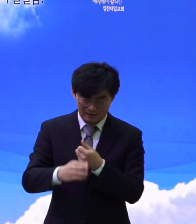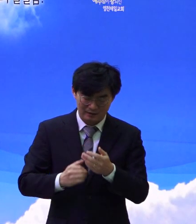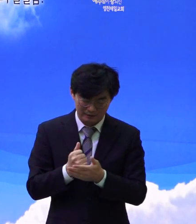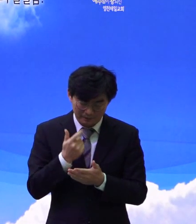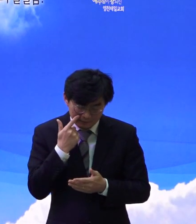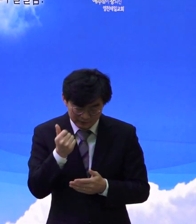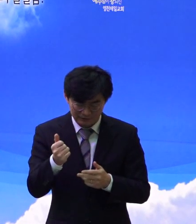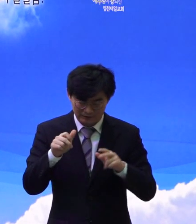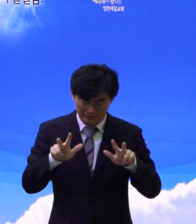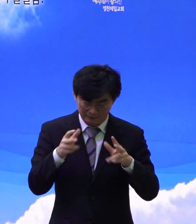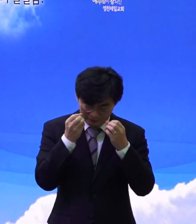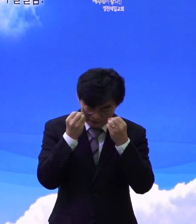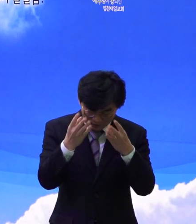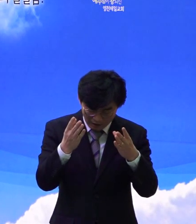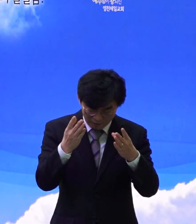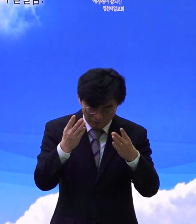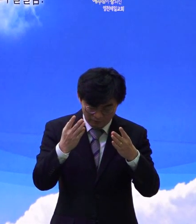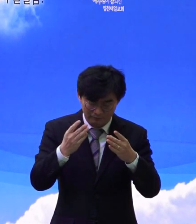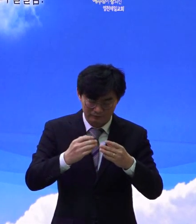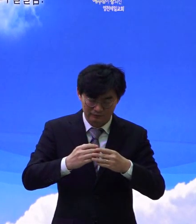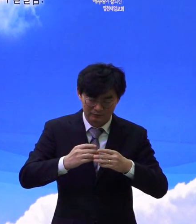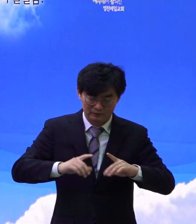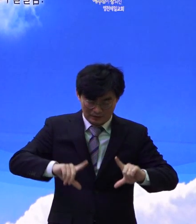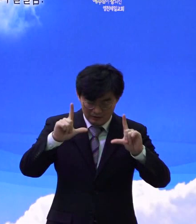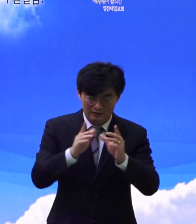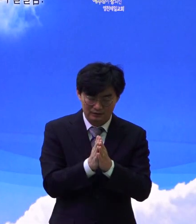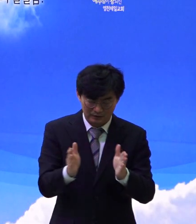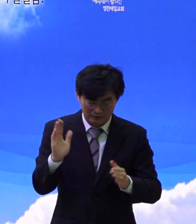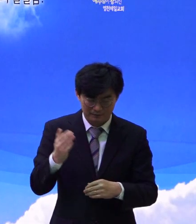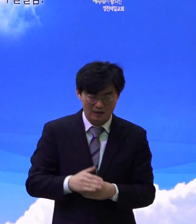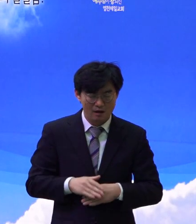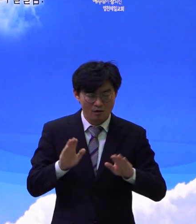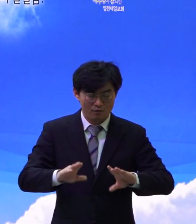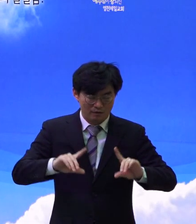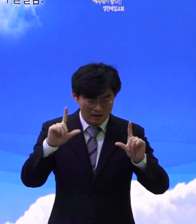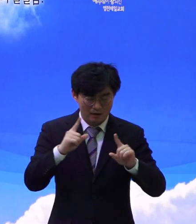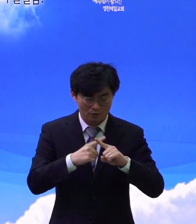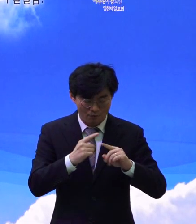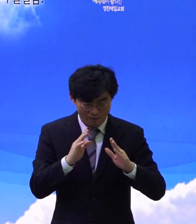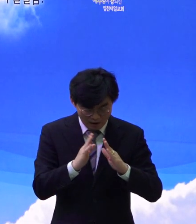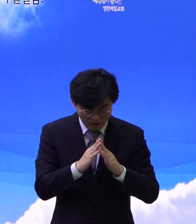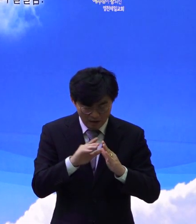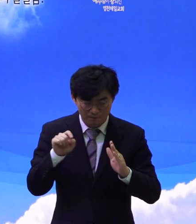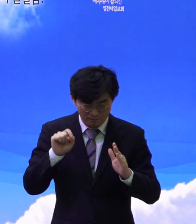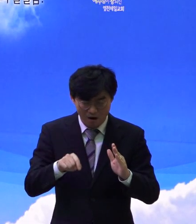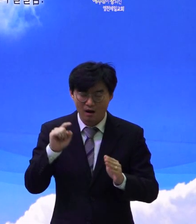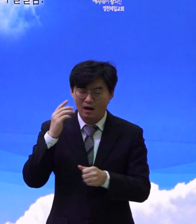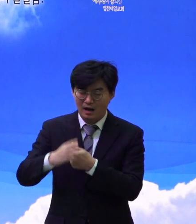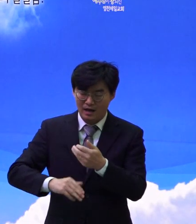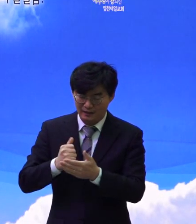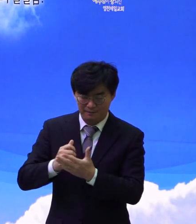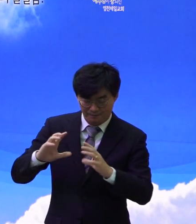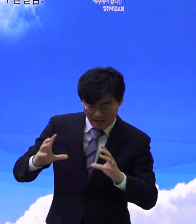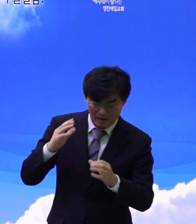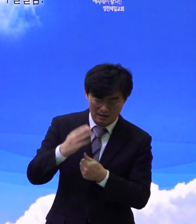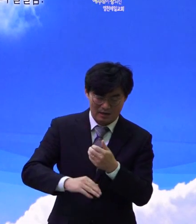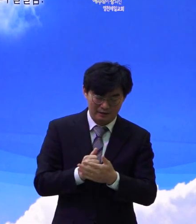시작되어 2달이 지나가고 있습니다. 원래 저희 교회가 먼저 그의 나라와 그의 의를